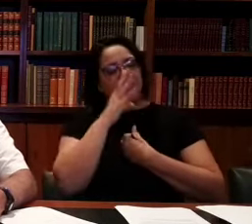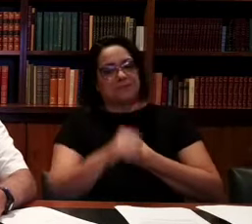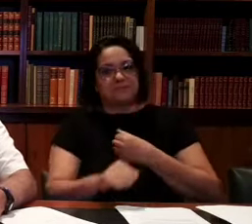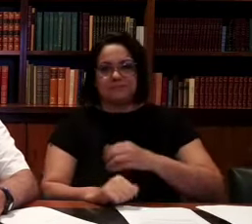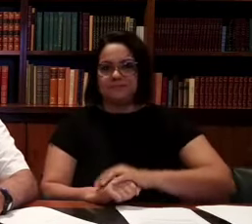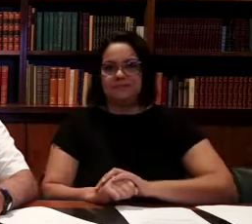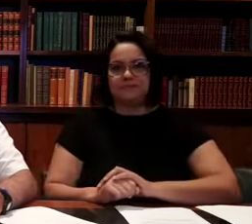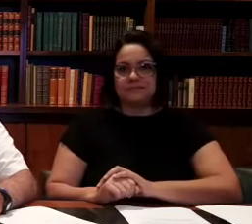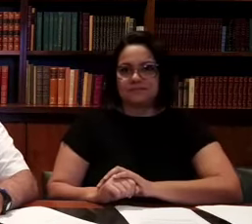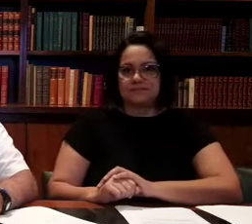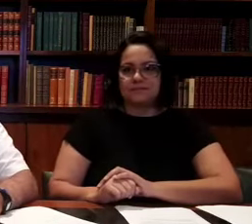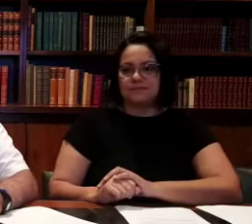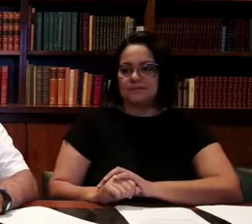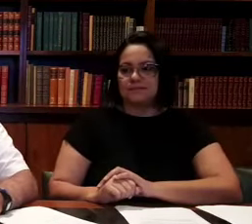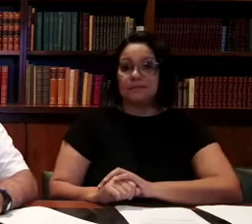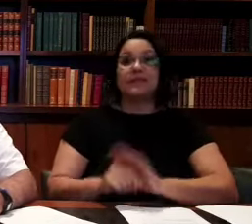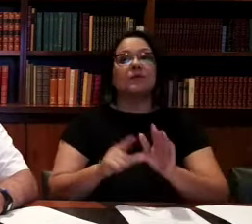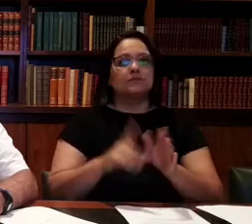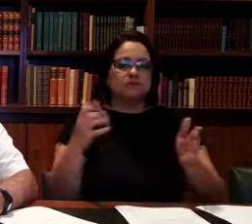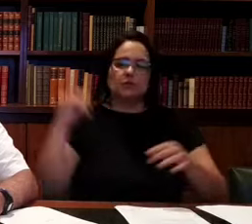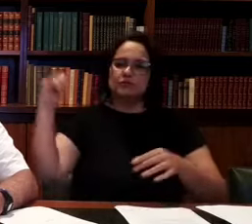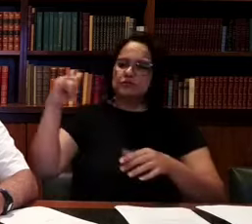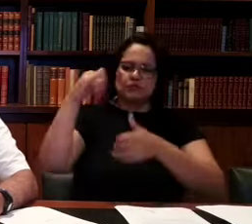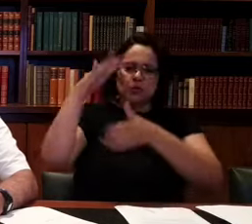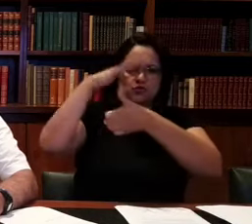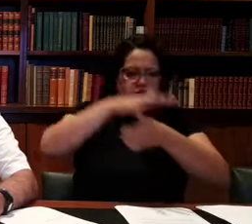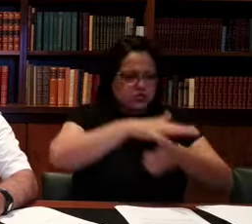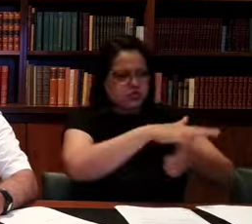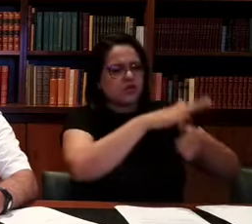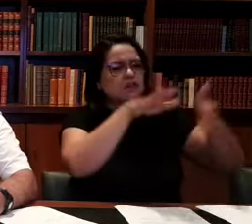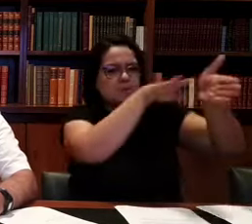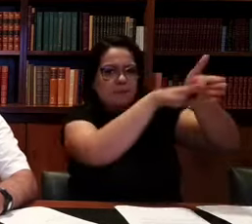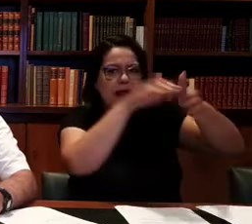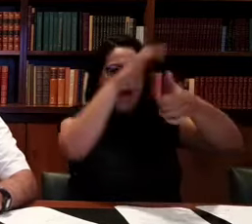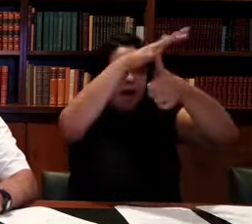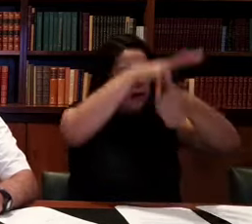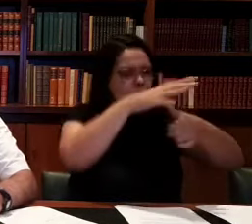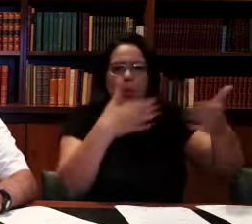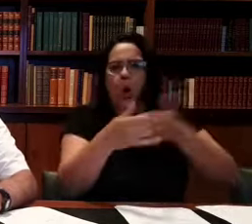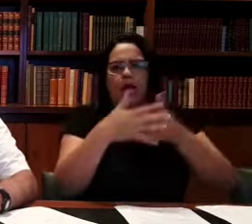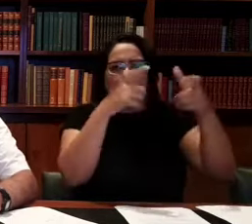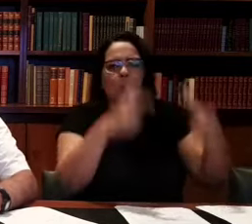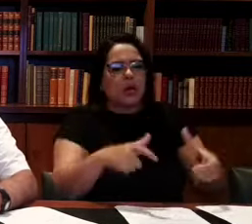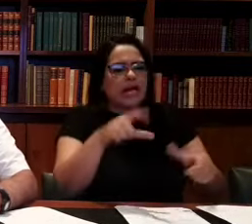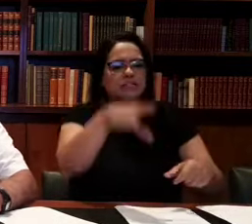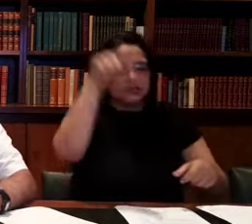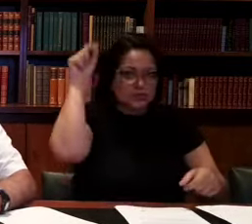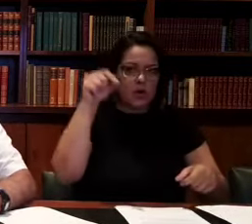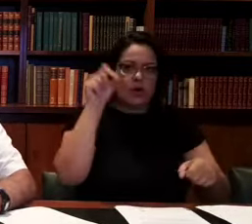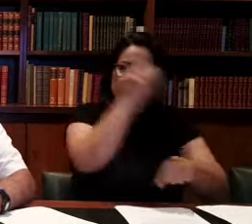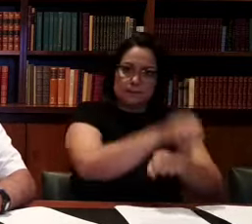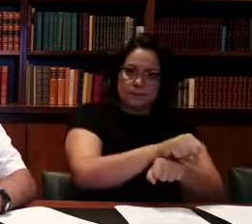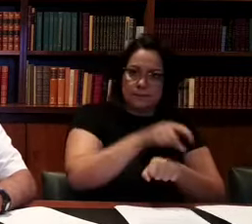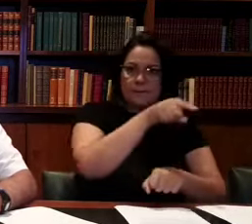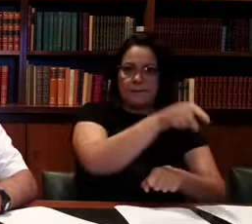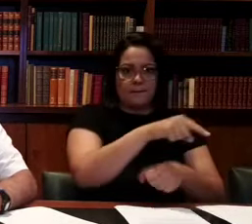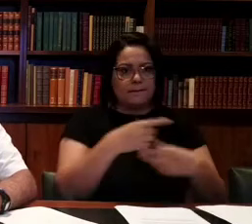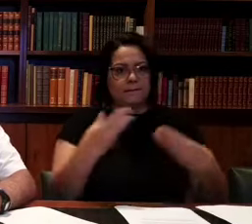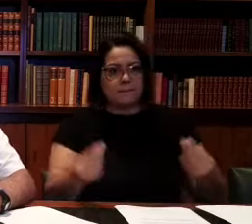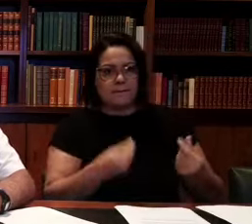é bem na volta como nós estamos fazendo sempre né a gente fala no lugar lugar né você colocar qualquer dá uma parada